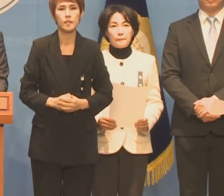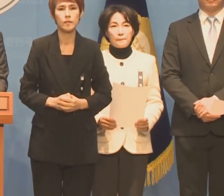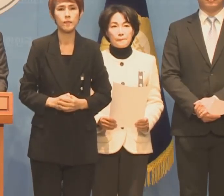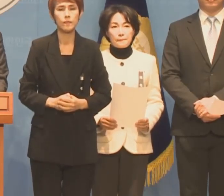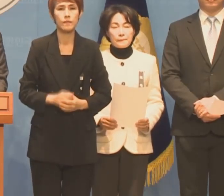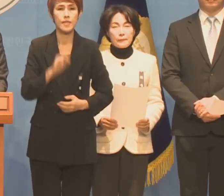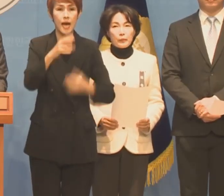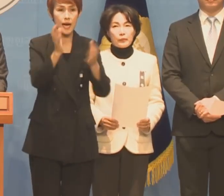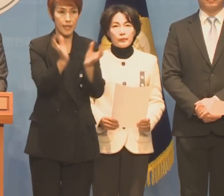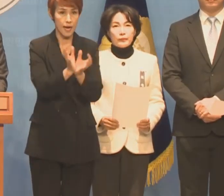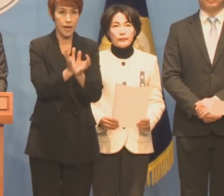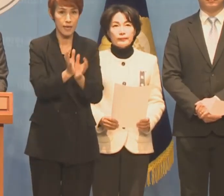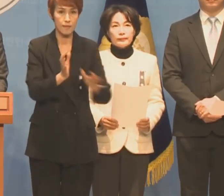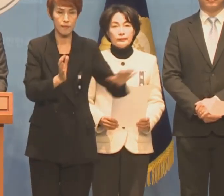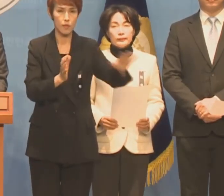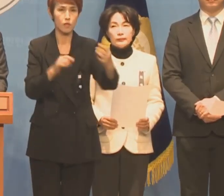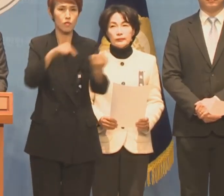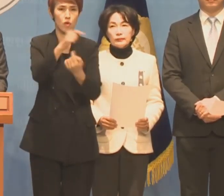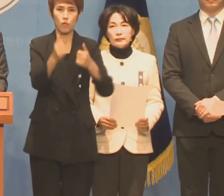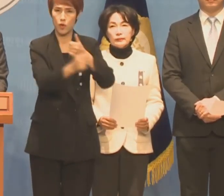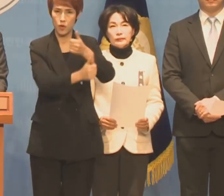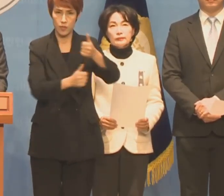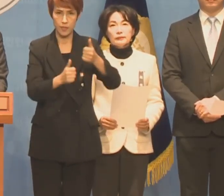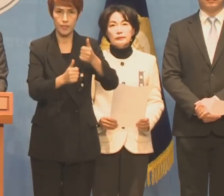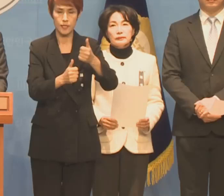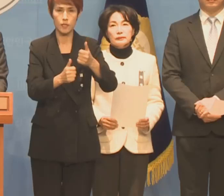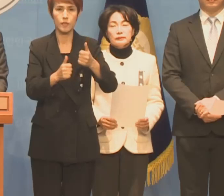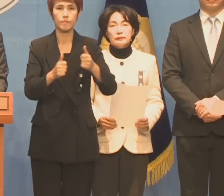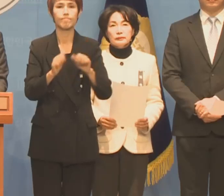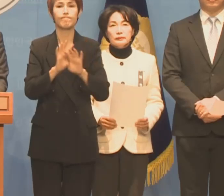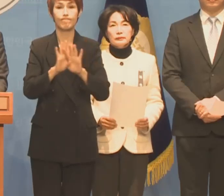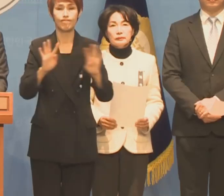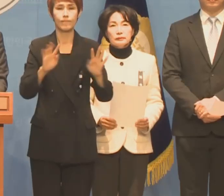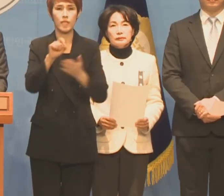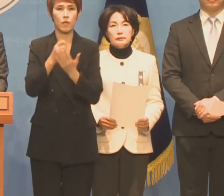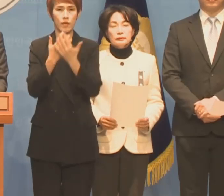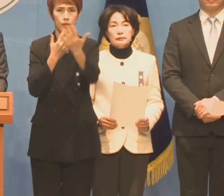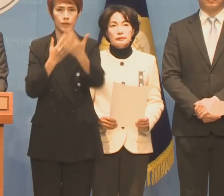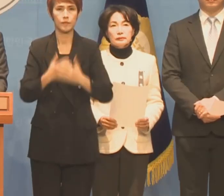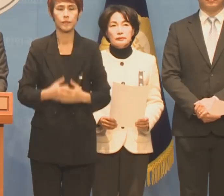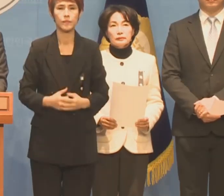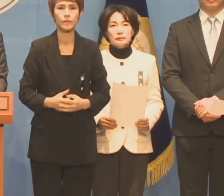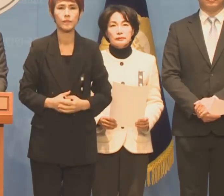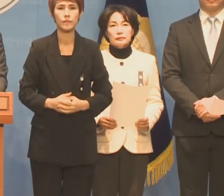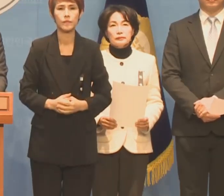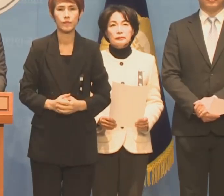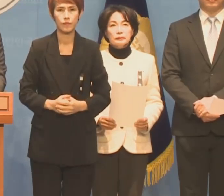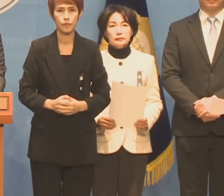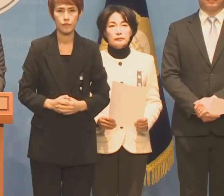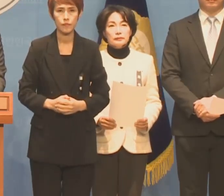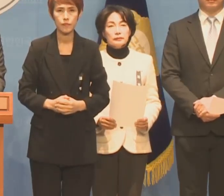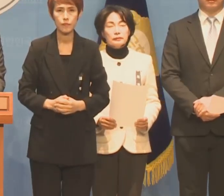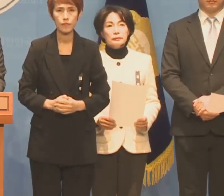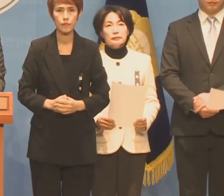야당 전체의 운영위원들 이름으로 기자회견을 하도록 하겠습니다.